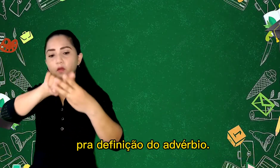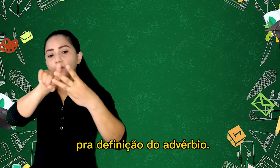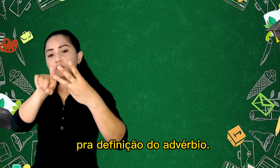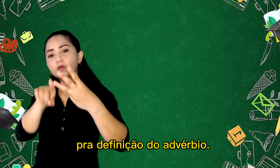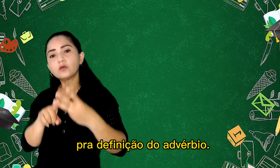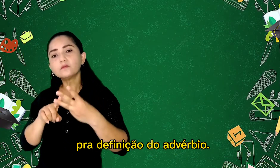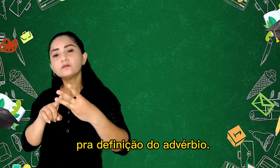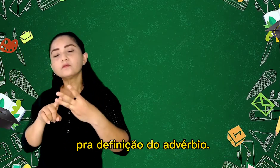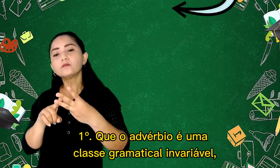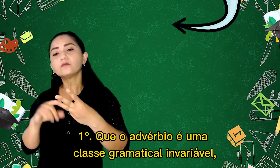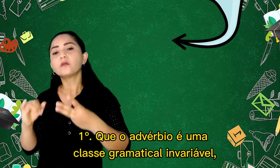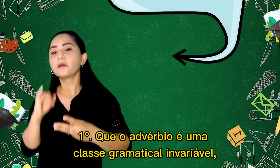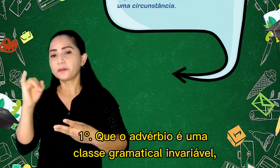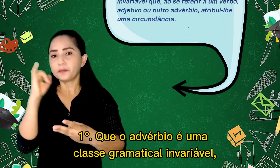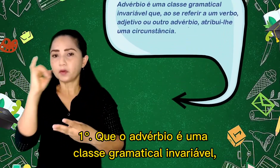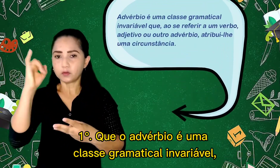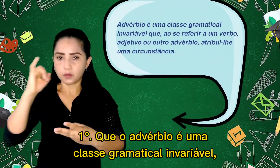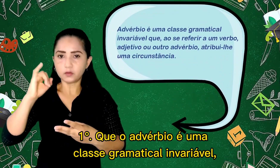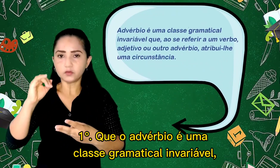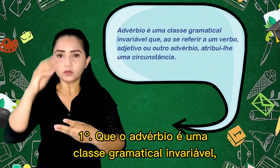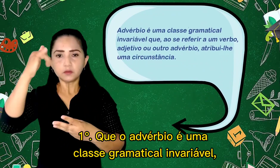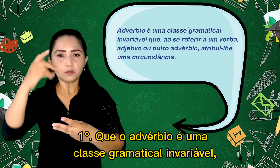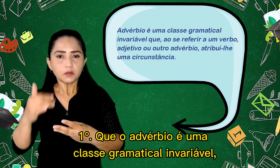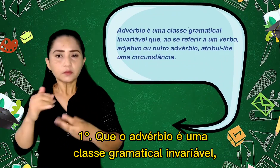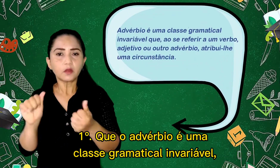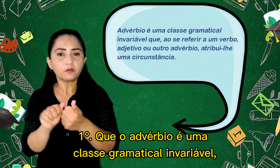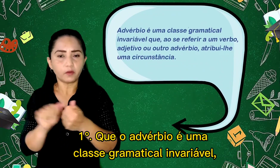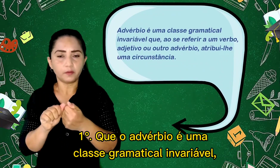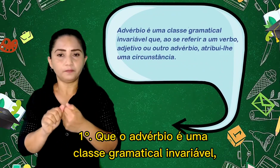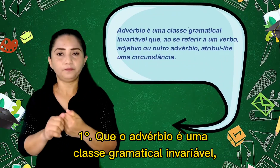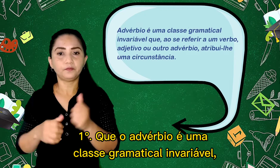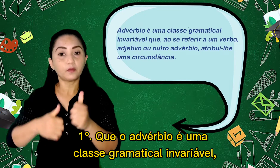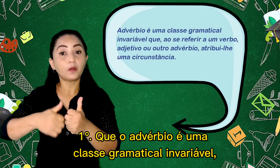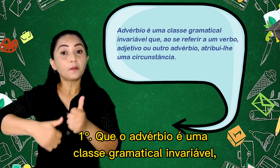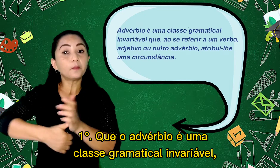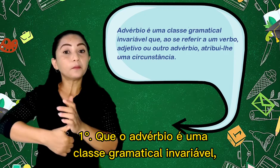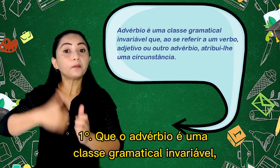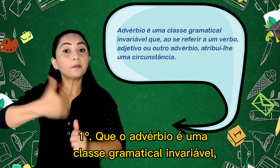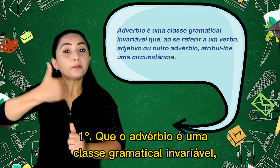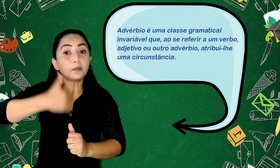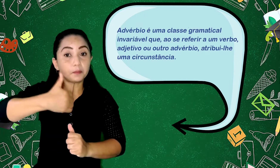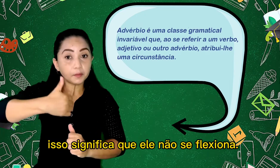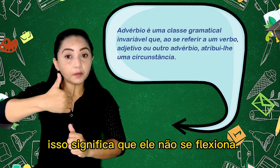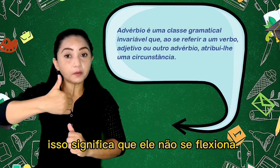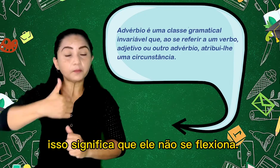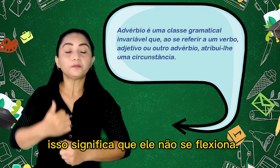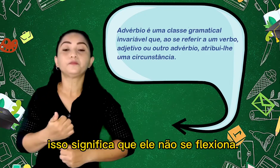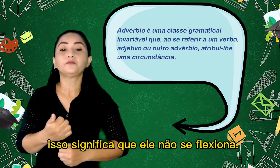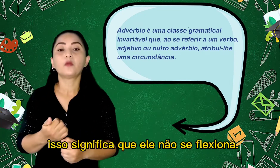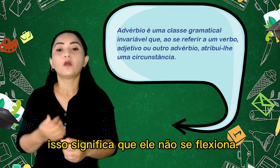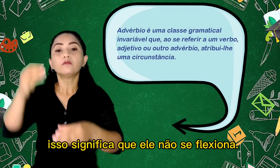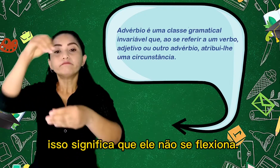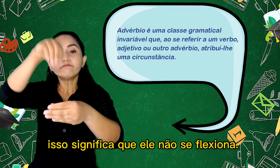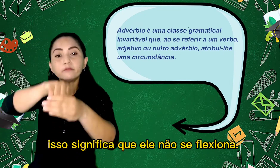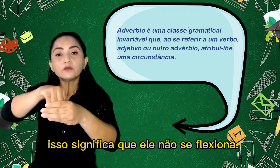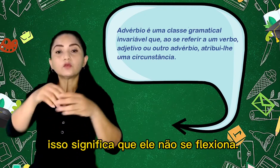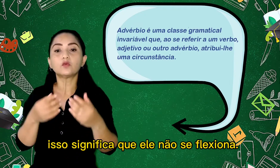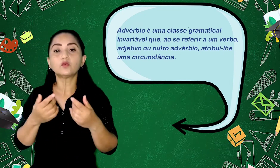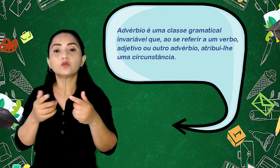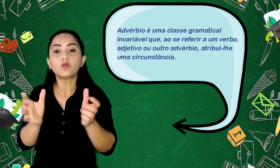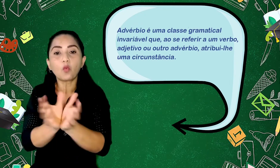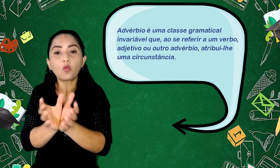para a definição do advérbio. Primeiro, que o advérbio é uma classe gramatical invariável. Isso significa que ele não se